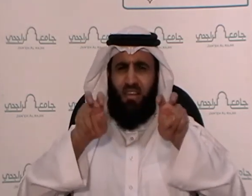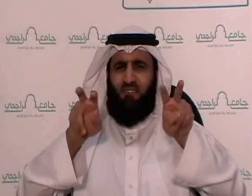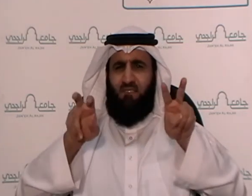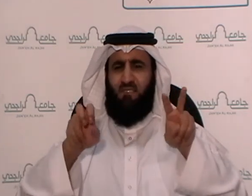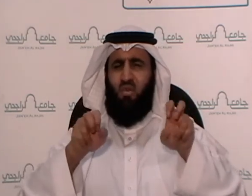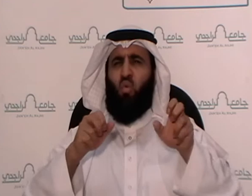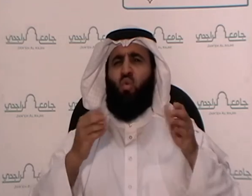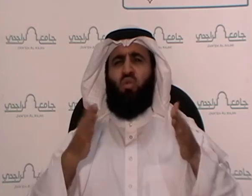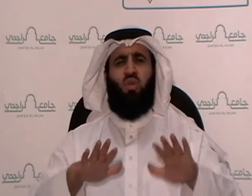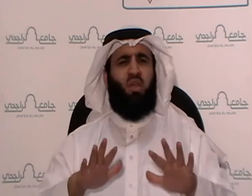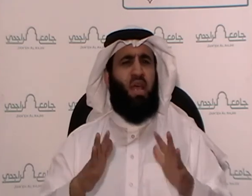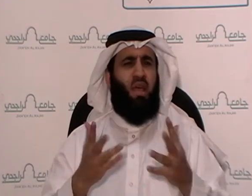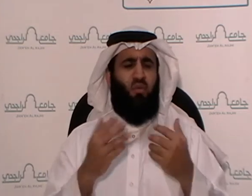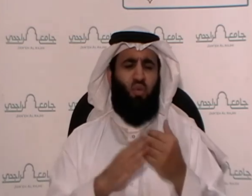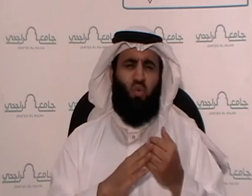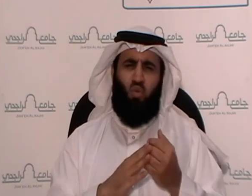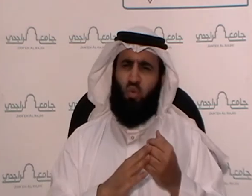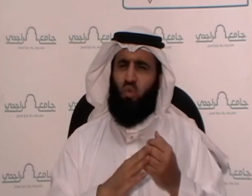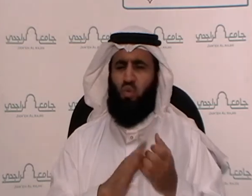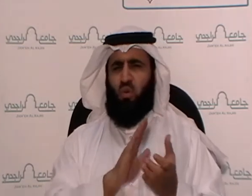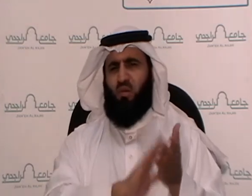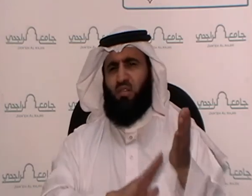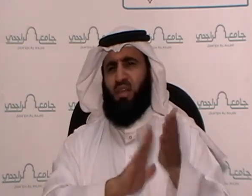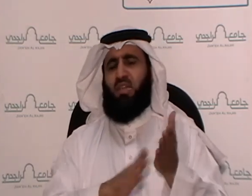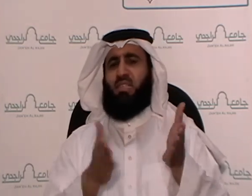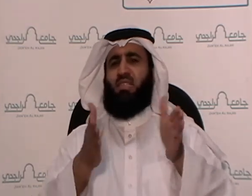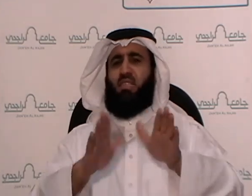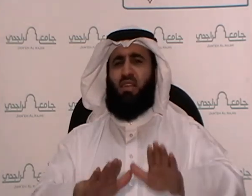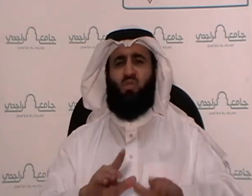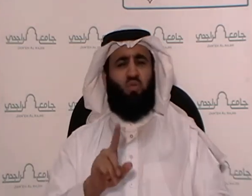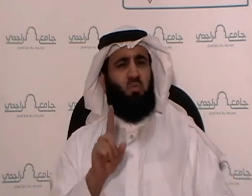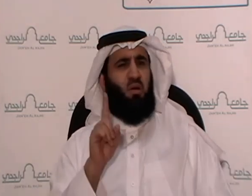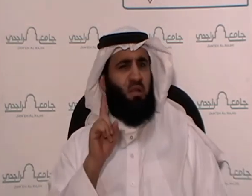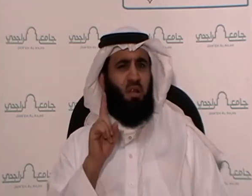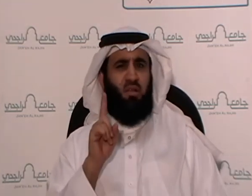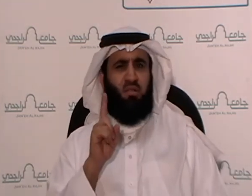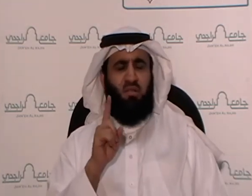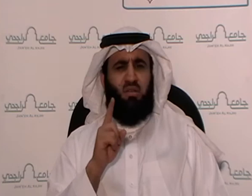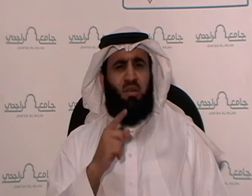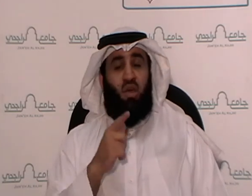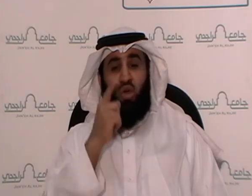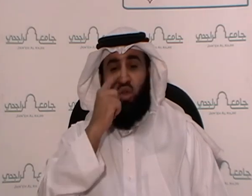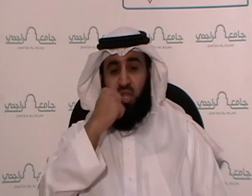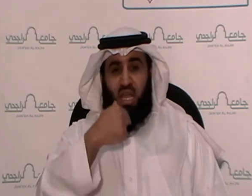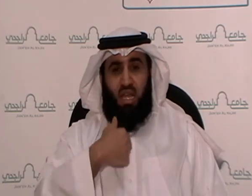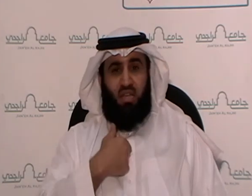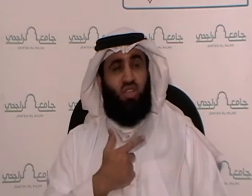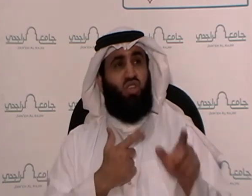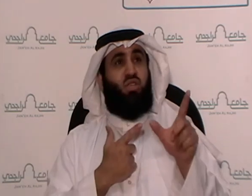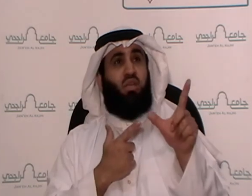والمليارات الكثيرة؟ يا سبحان الله، يقاتل في سبيل الله وتحت لواء